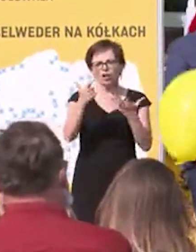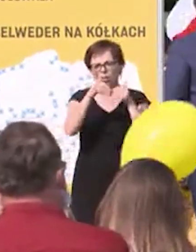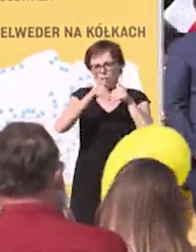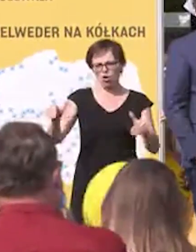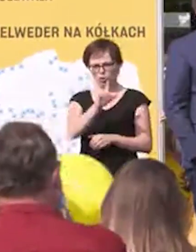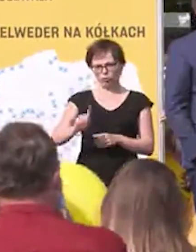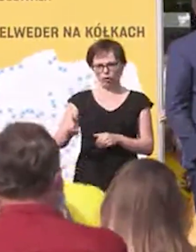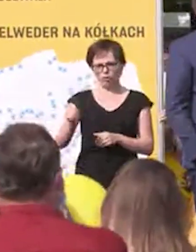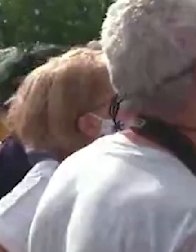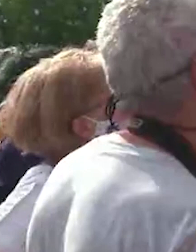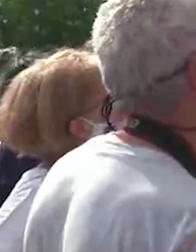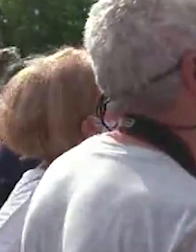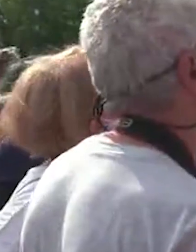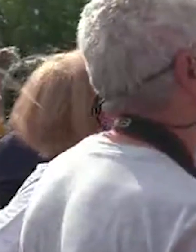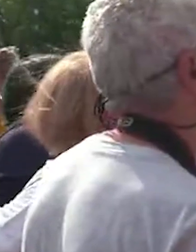złotych.